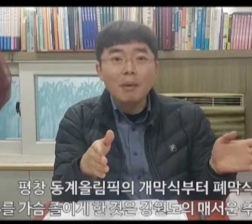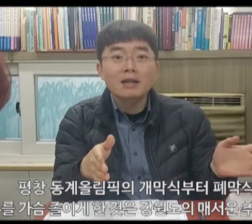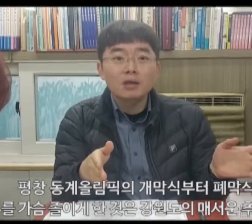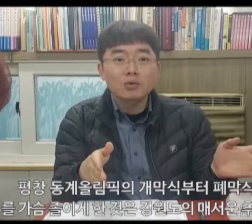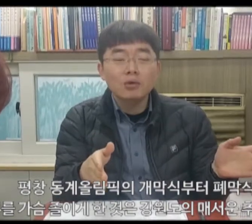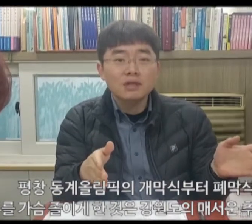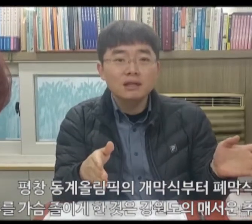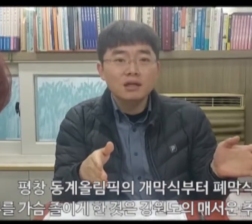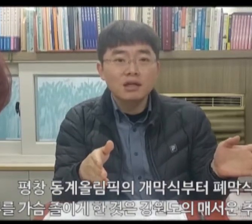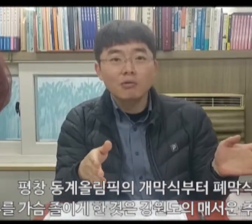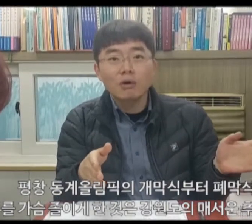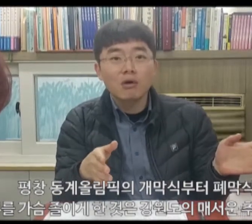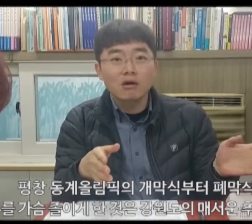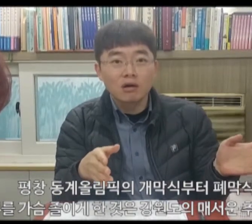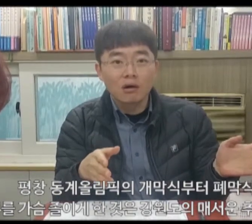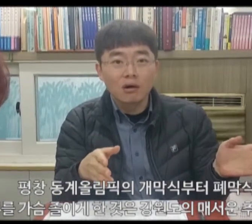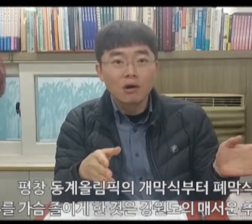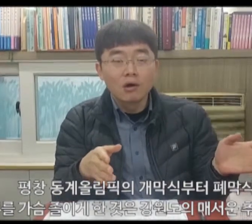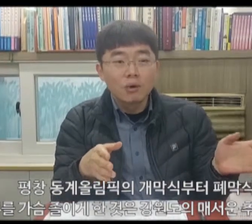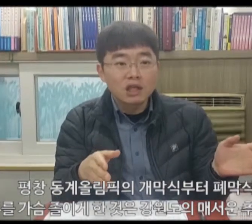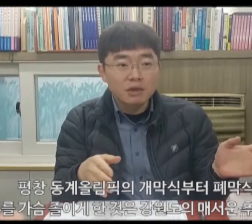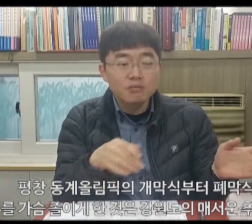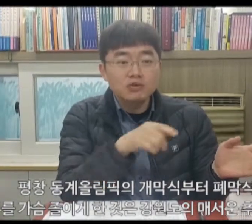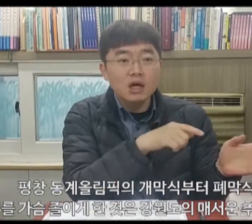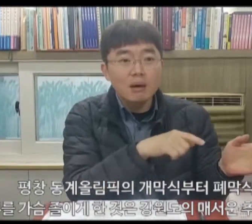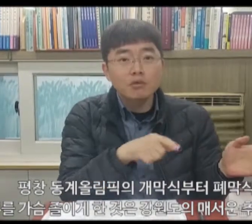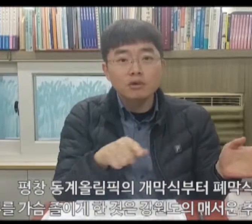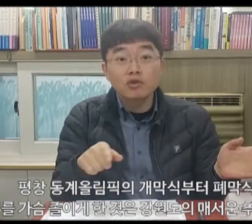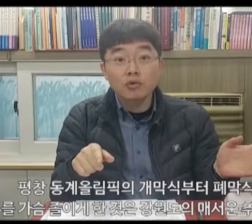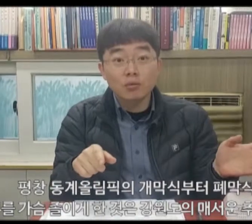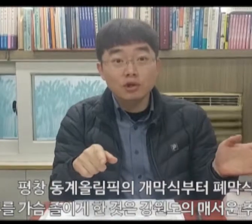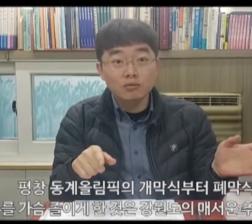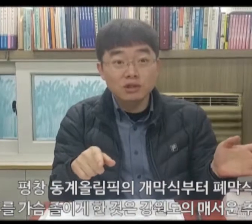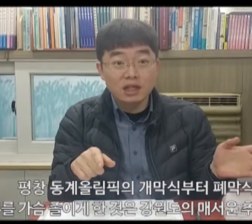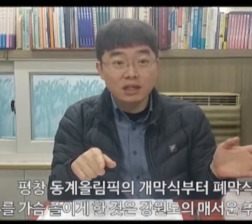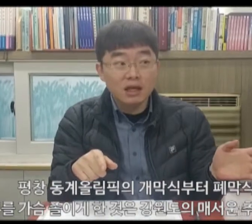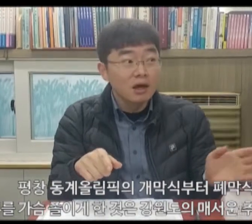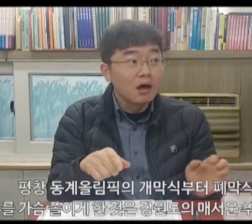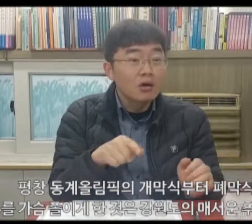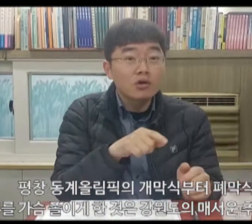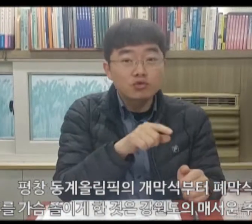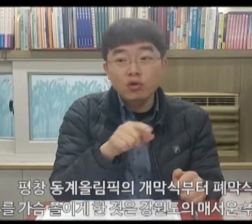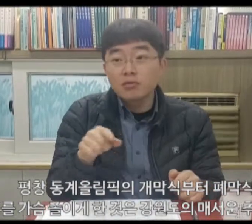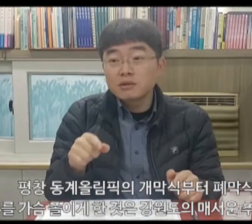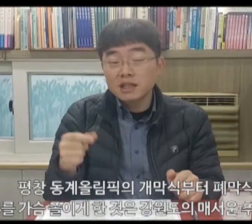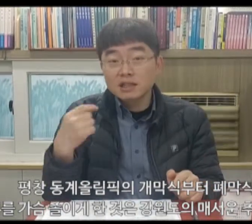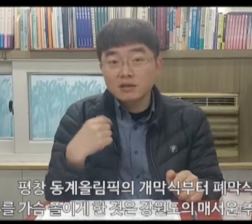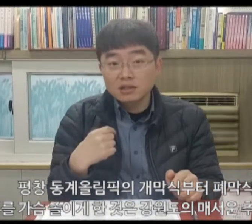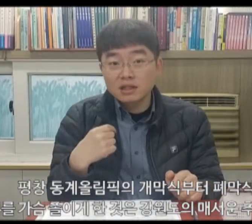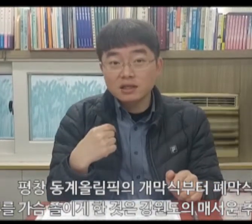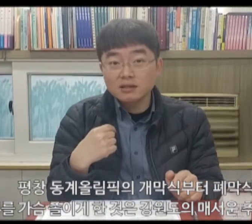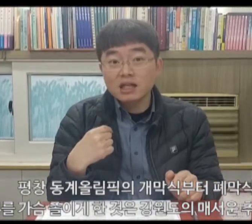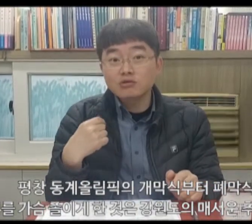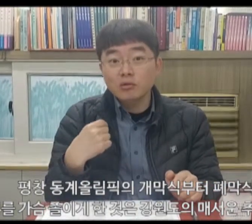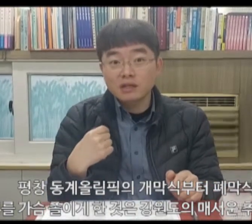반대로 통역사한테는 이게 과부하가 걸려요. 왜냐하면 이 문장을 한 번도 듣지도 못한 문장인데 거기서 주어 부분을 찾아서 이제 살릴 수가